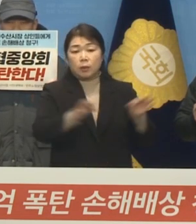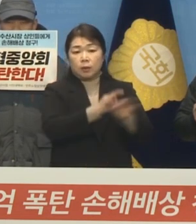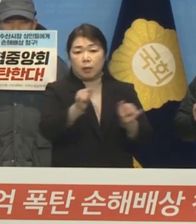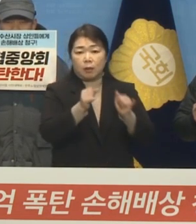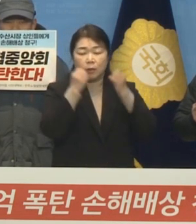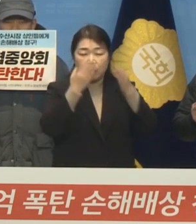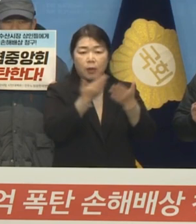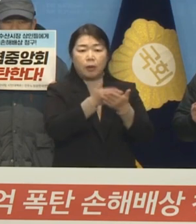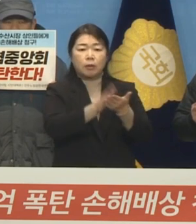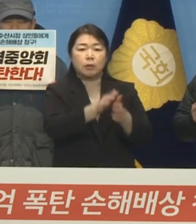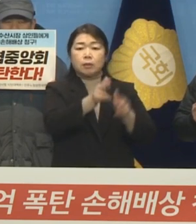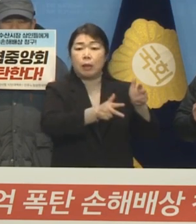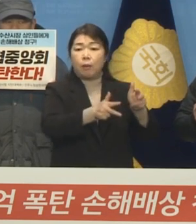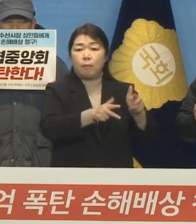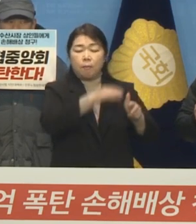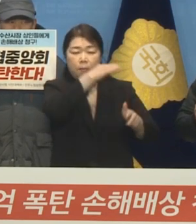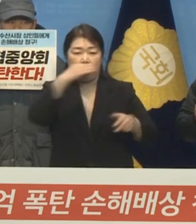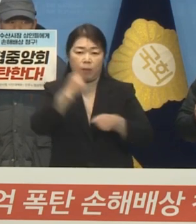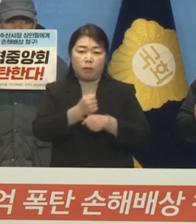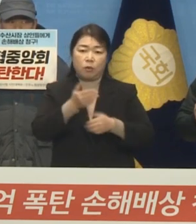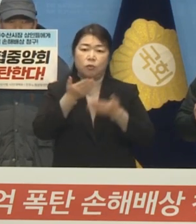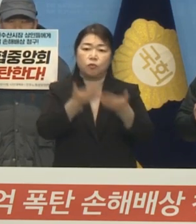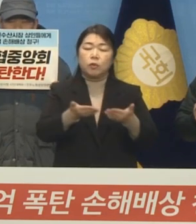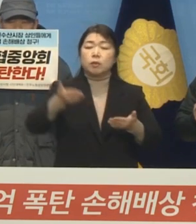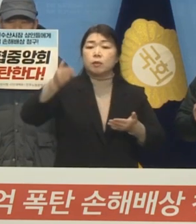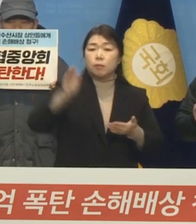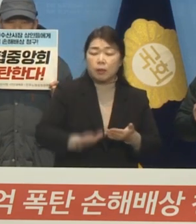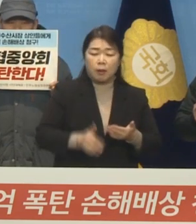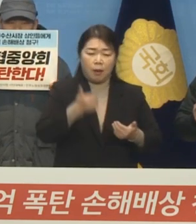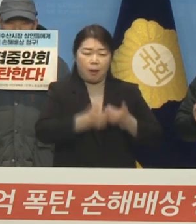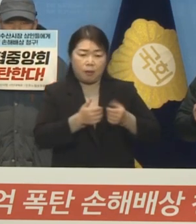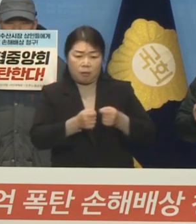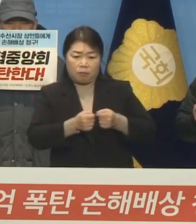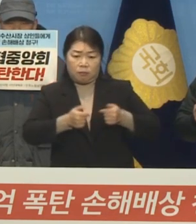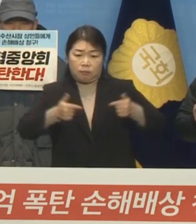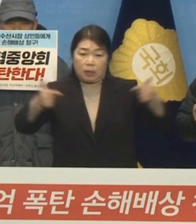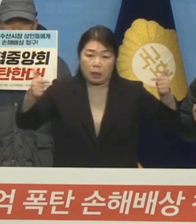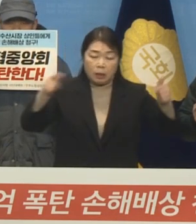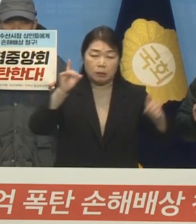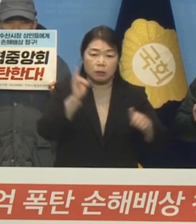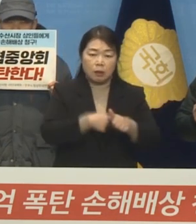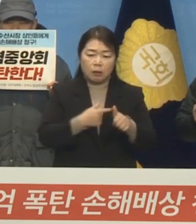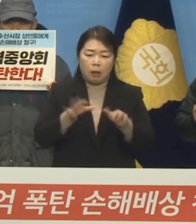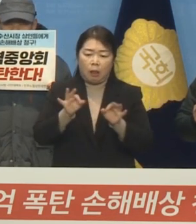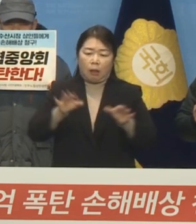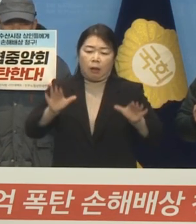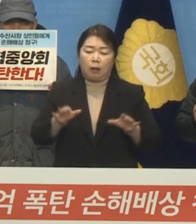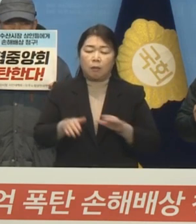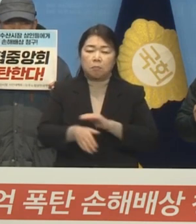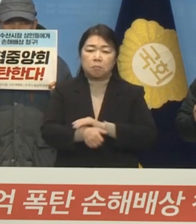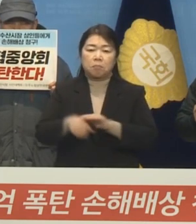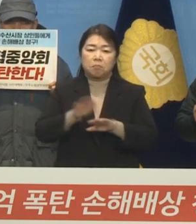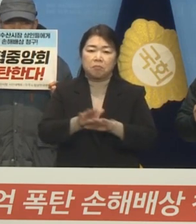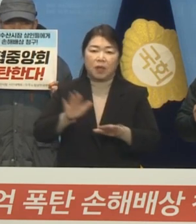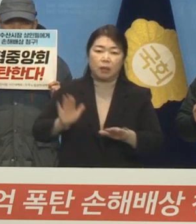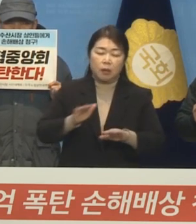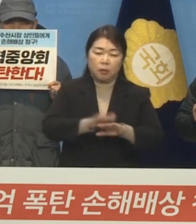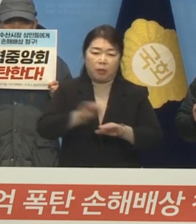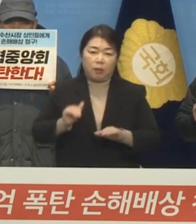사업을 바로잡겠다고 공언했지만 갈등이 격화되자 하나둘씩 외면하기 시작했습니다. 이와